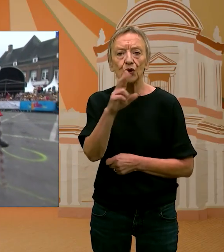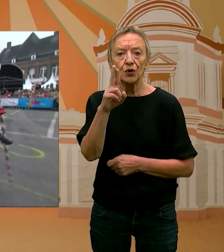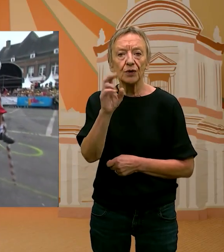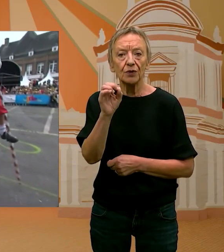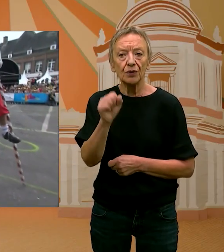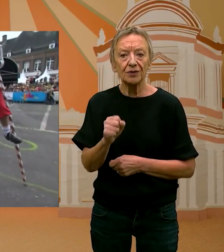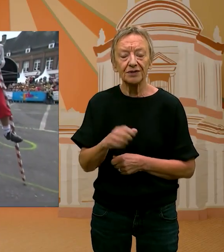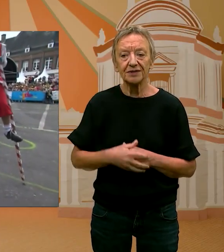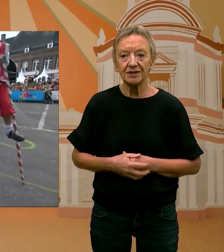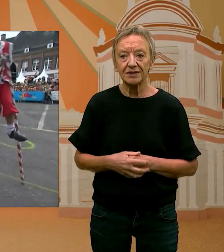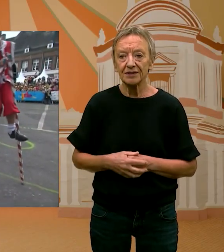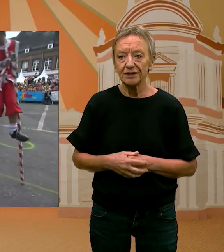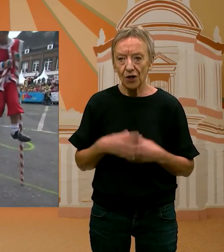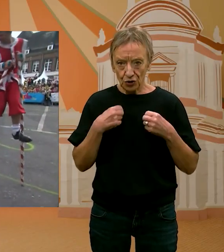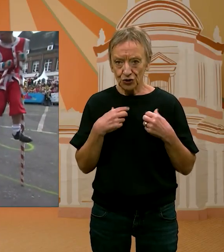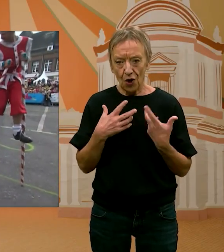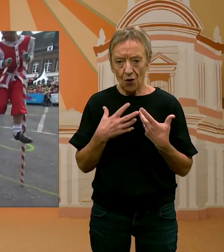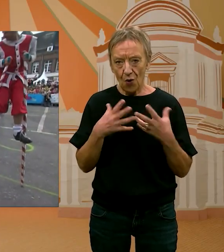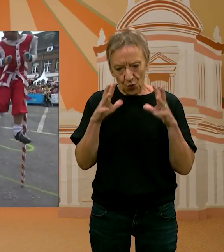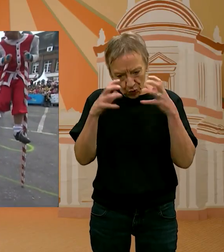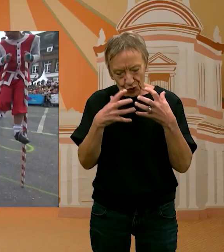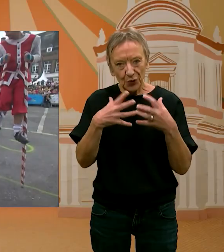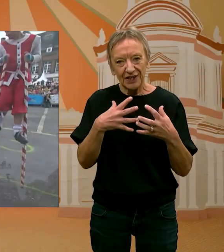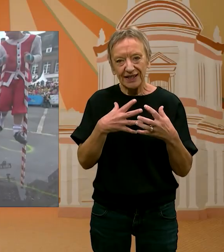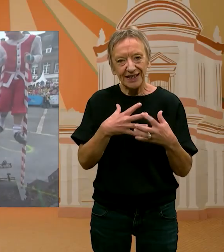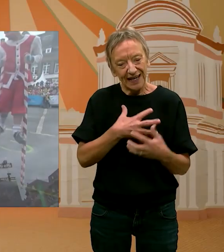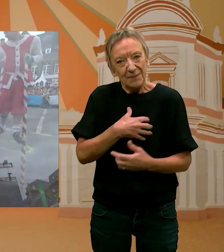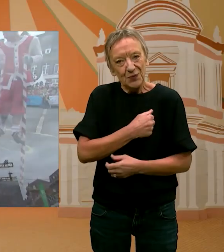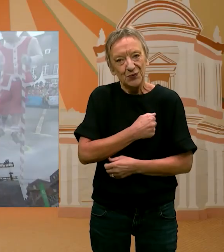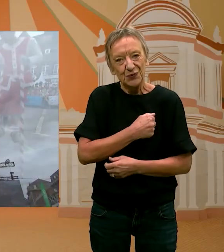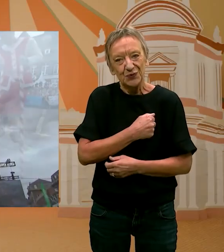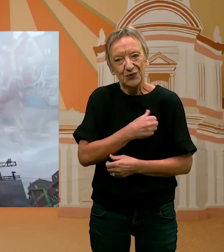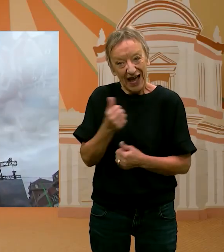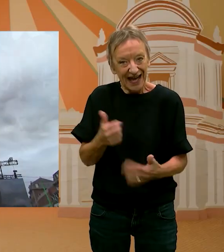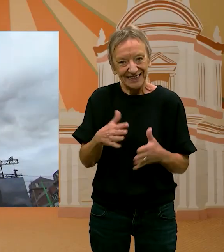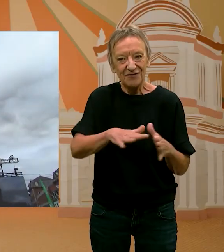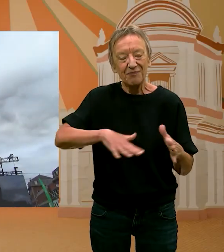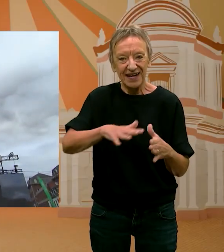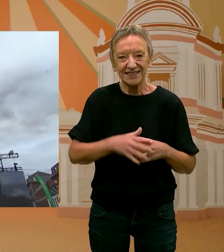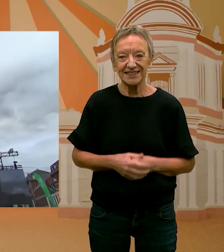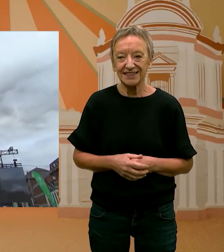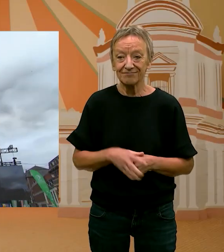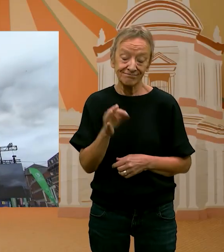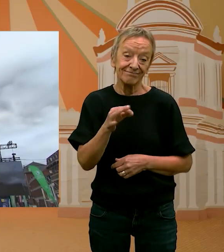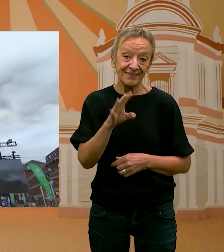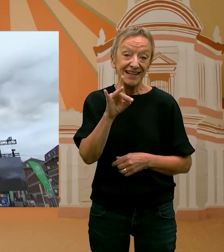aussi en arrivant sur cette place Saint-Aubin cette année. Ouais, c'est sûr, ça fait 40 ans que je faisais chasseur et je suis rentré à l'âge de 8